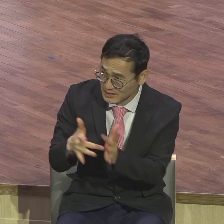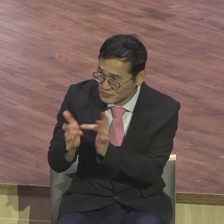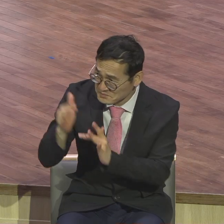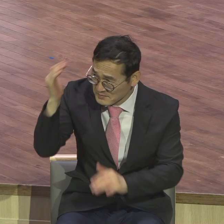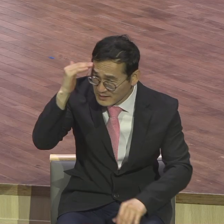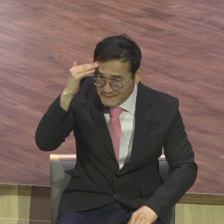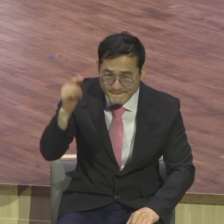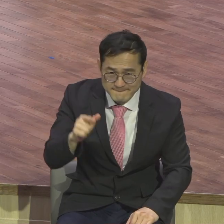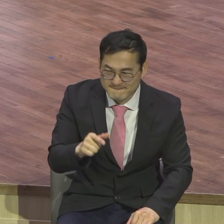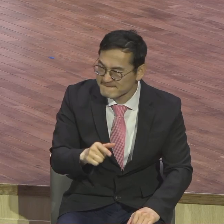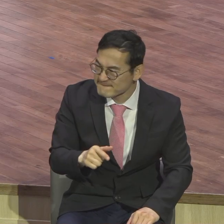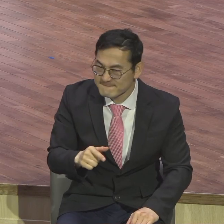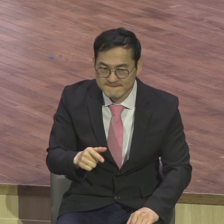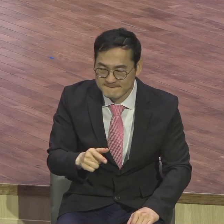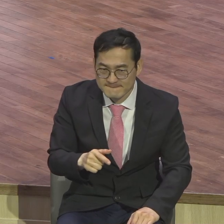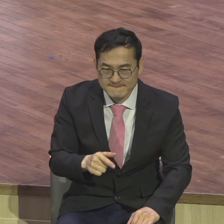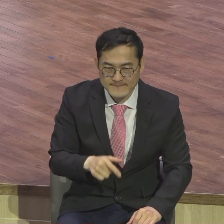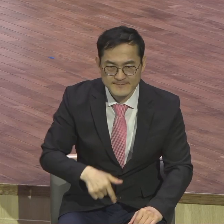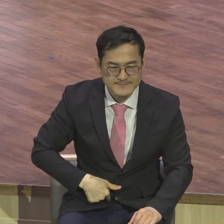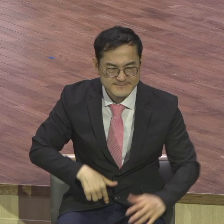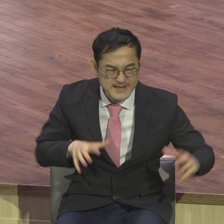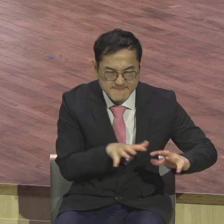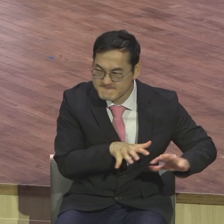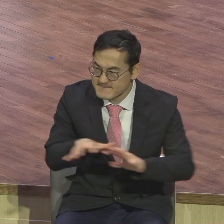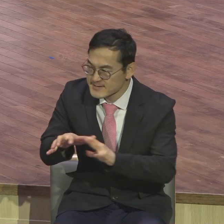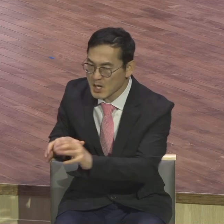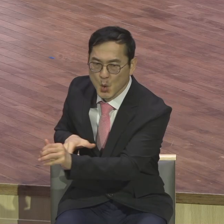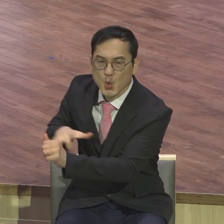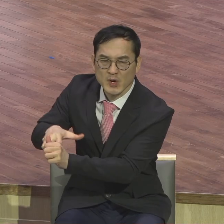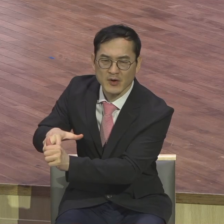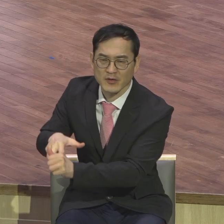공격합니다. 가짜들이. 진짜를 공격해요.